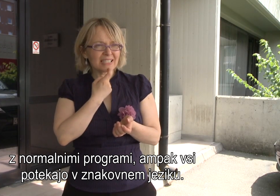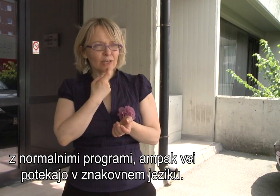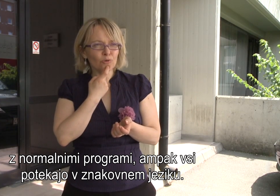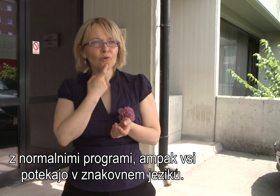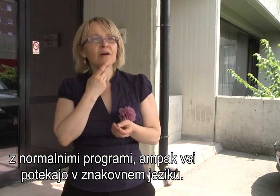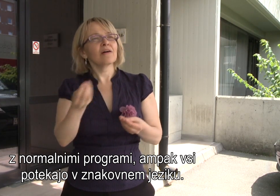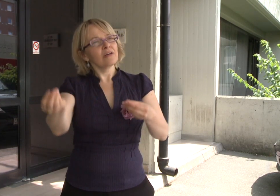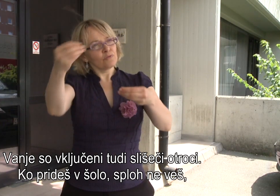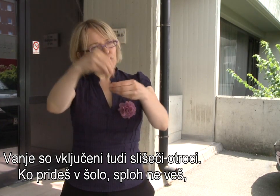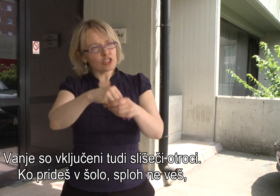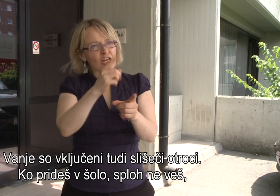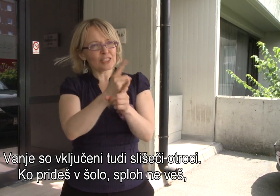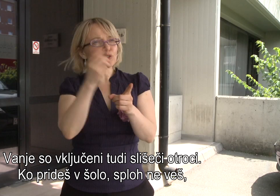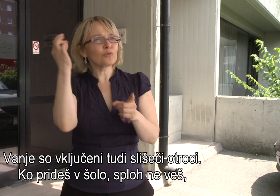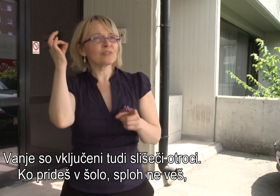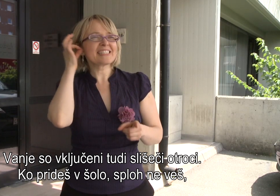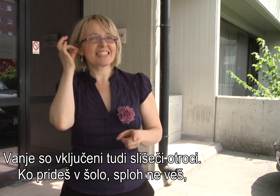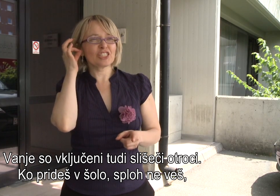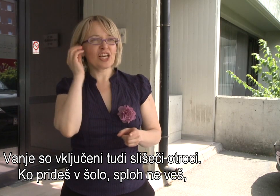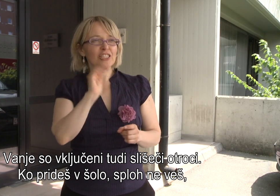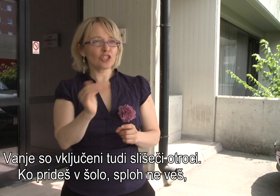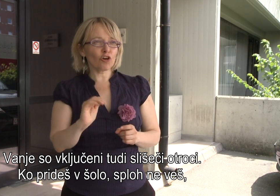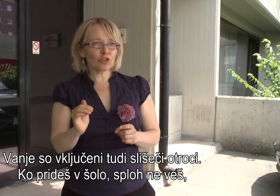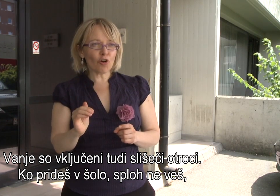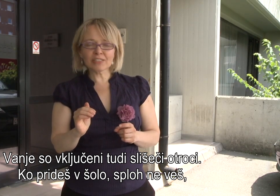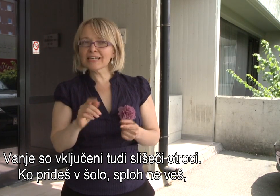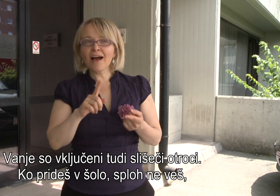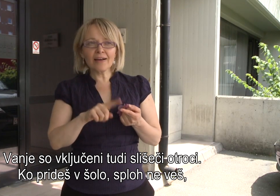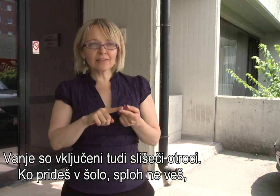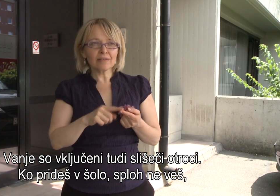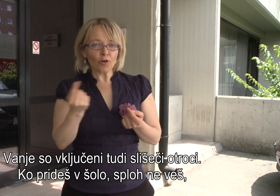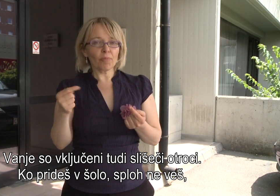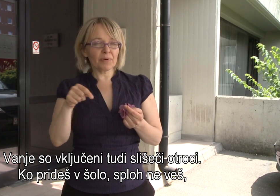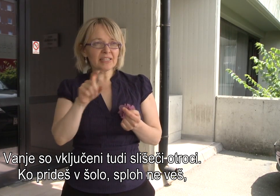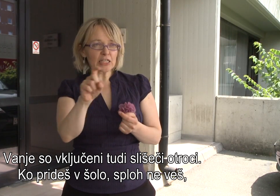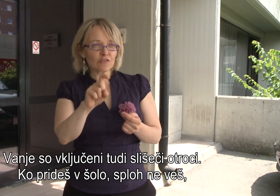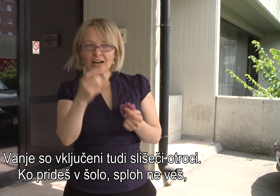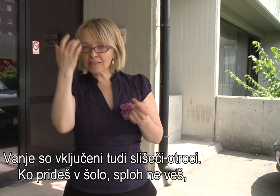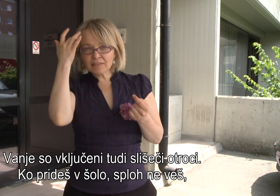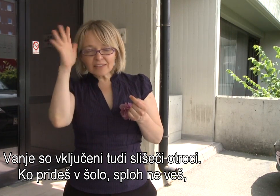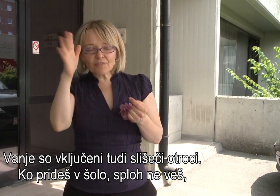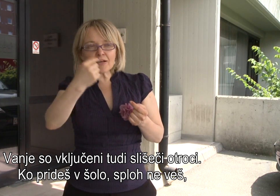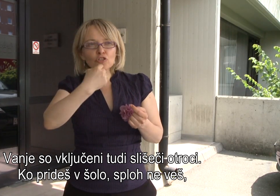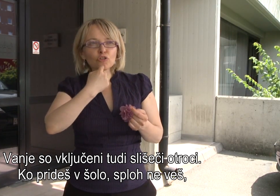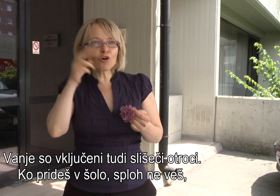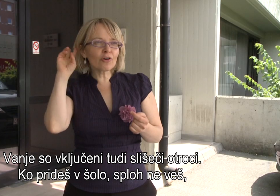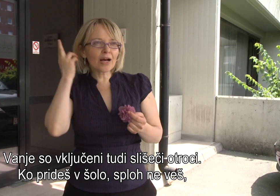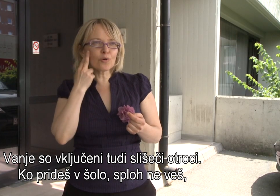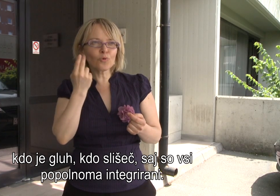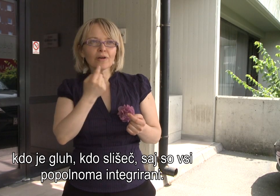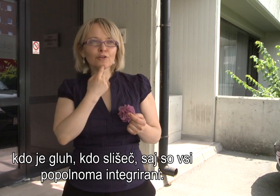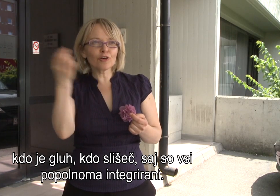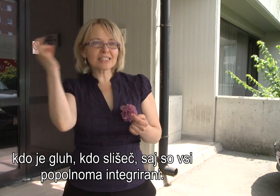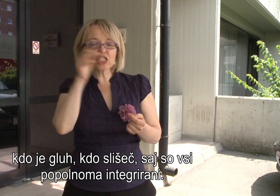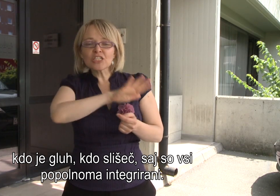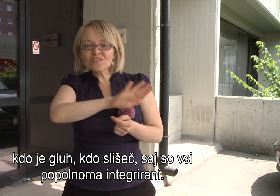Preko ko pride zvajati tam, ko dolge